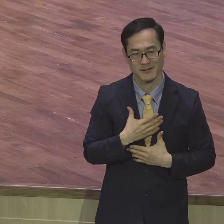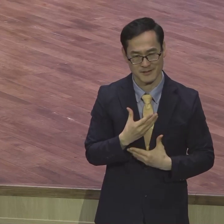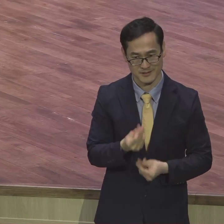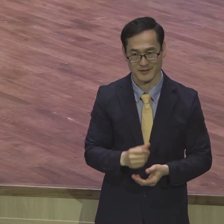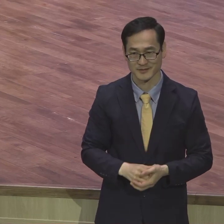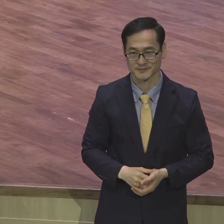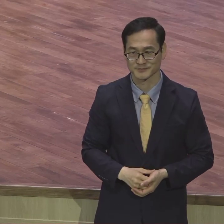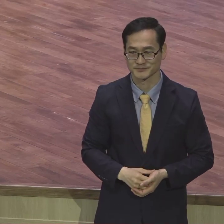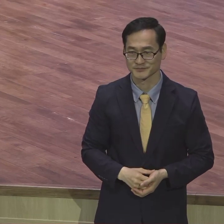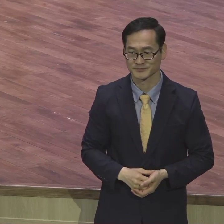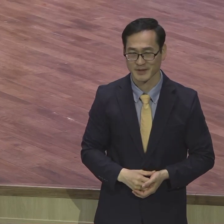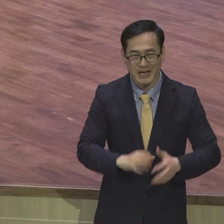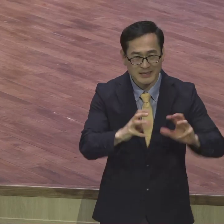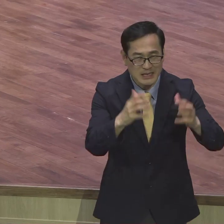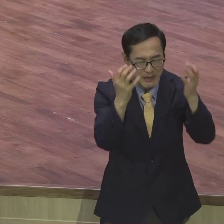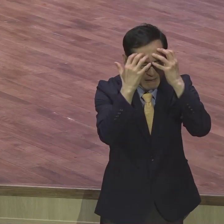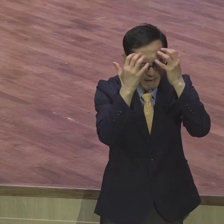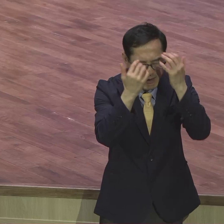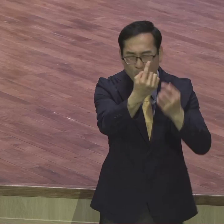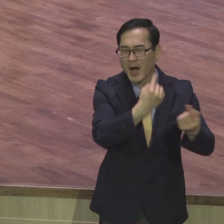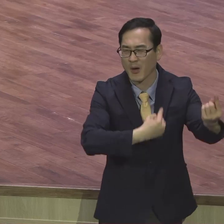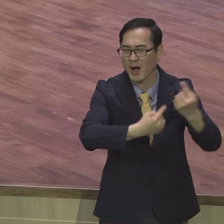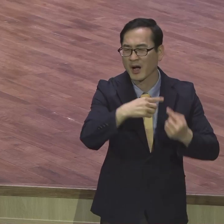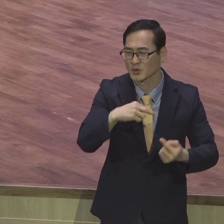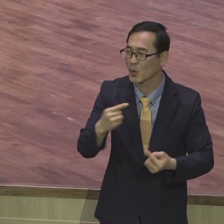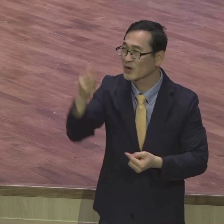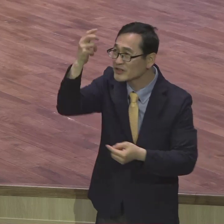사는 사람은 평안해요. 고민, 염려, 걱정, 두려움 없어요.